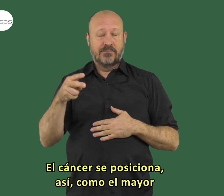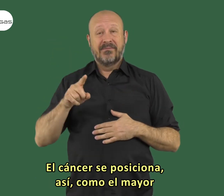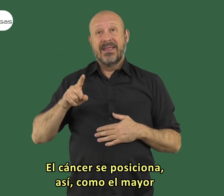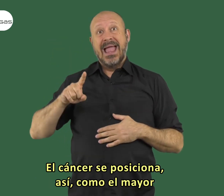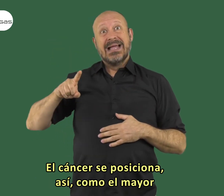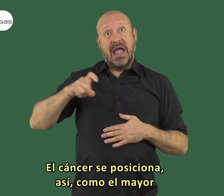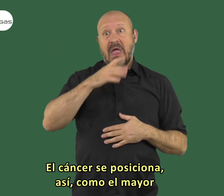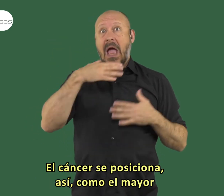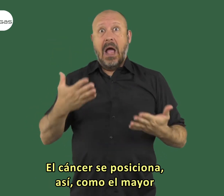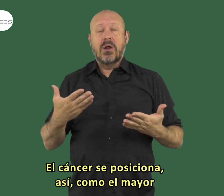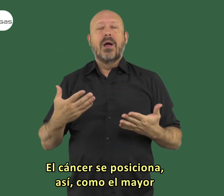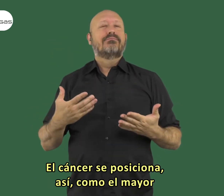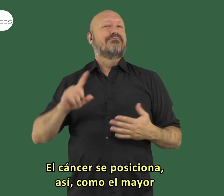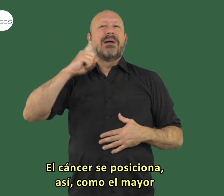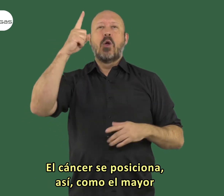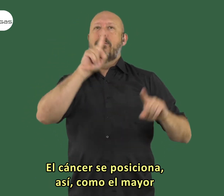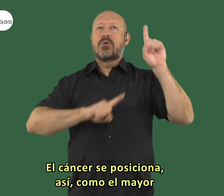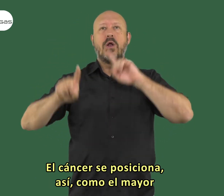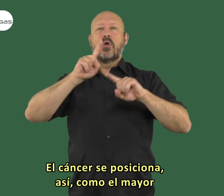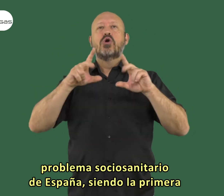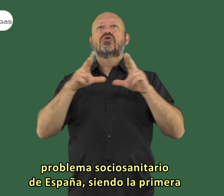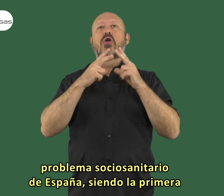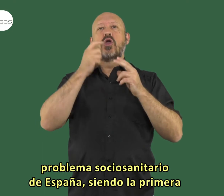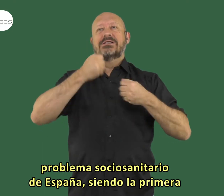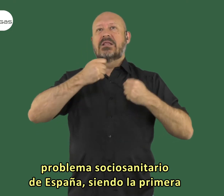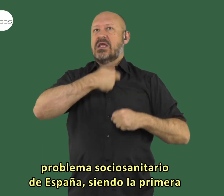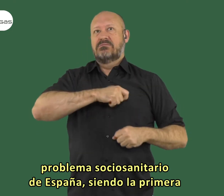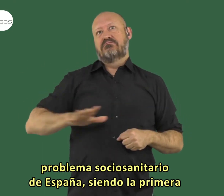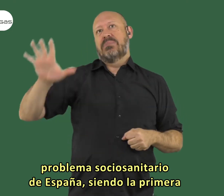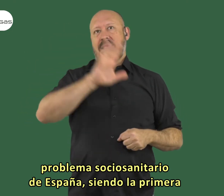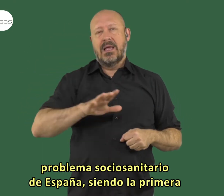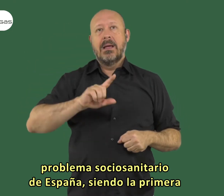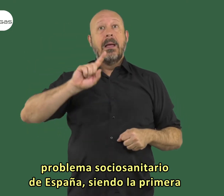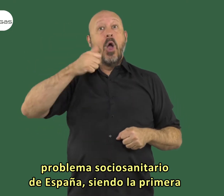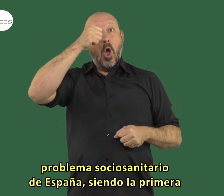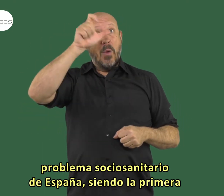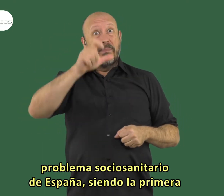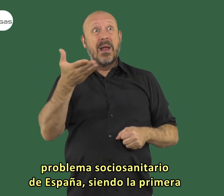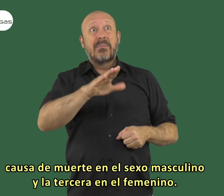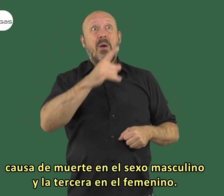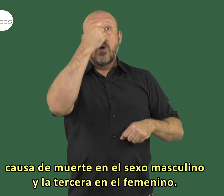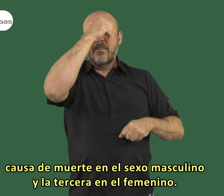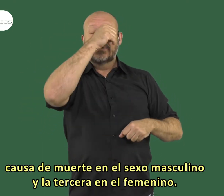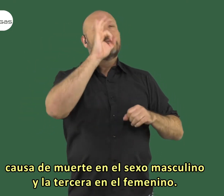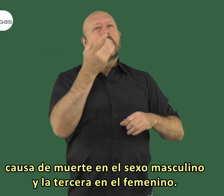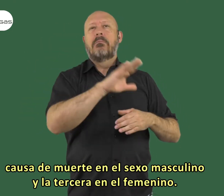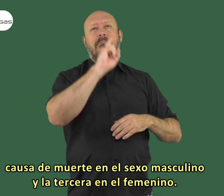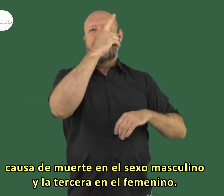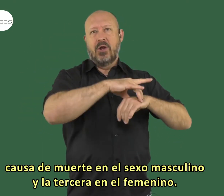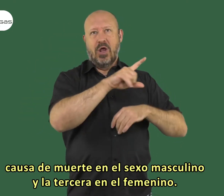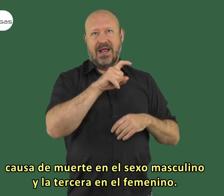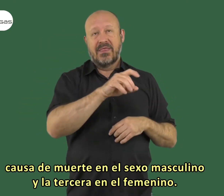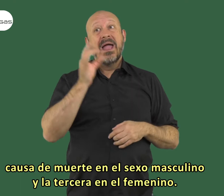euros. El cáncer se posiciona así como el mayor problema sociosanitario de España, siendo la primera causa de muerte en el